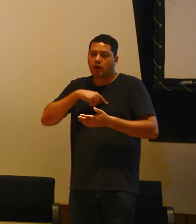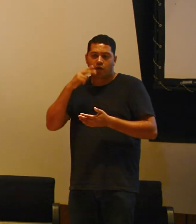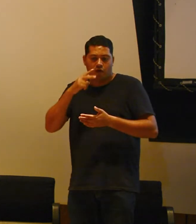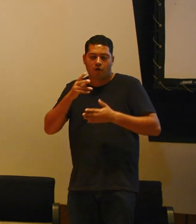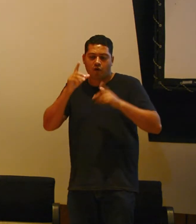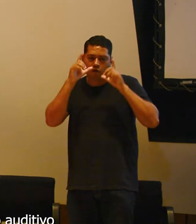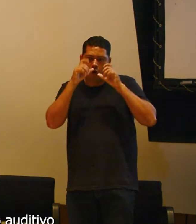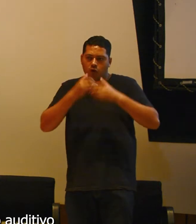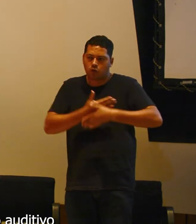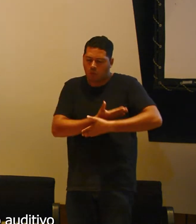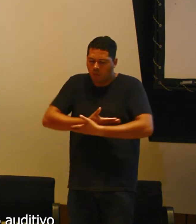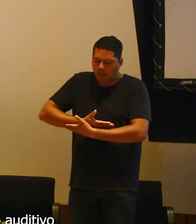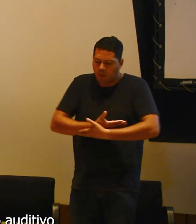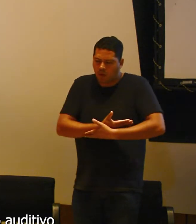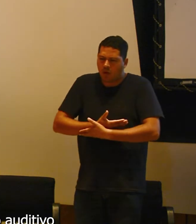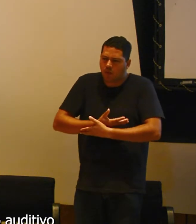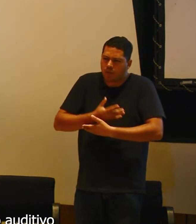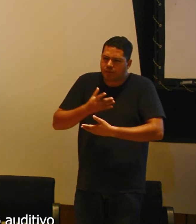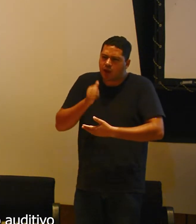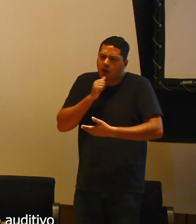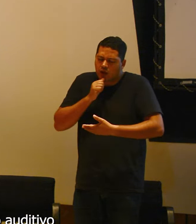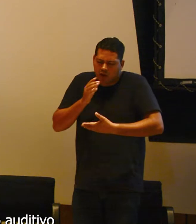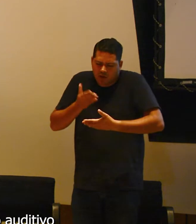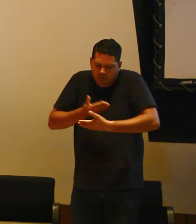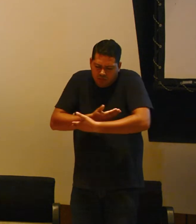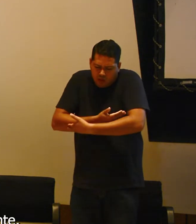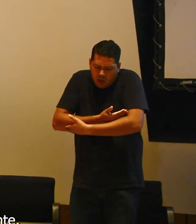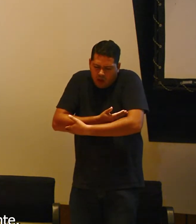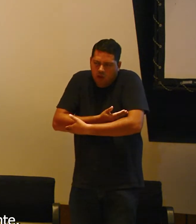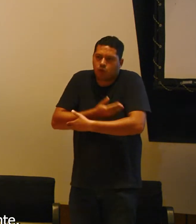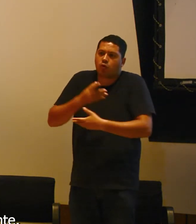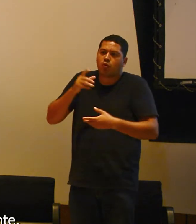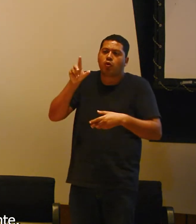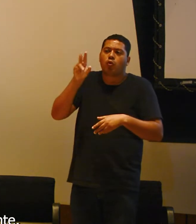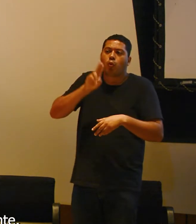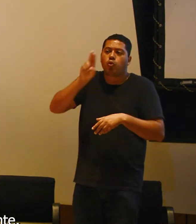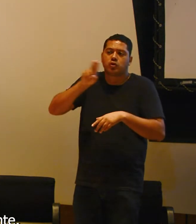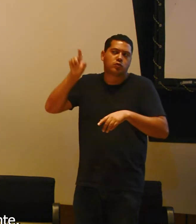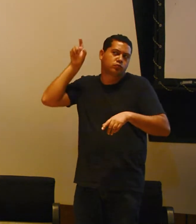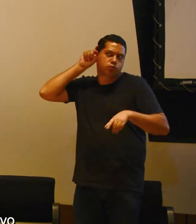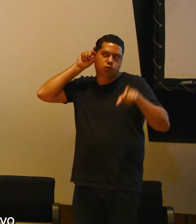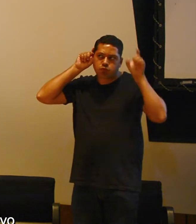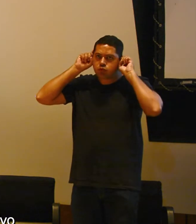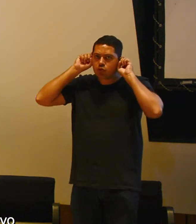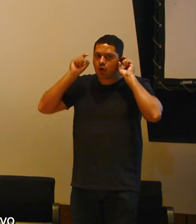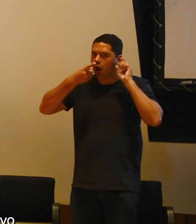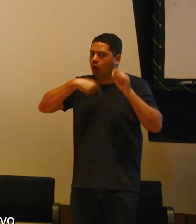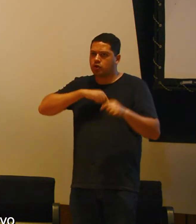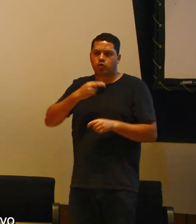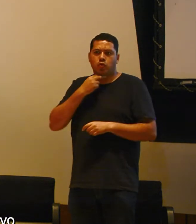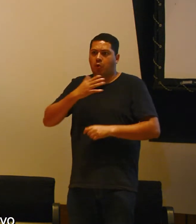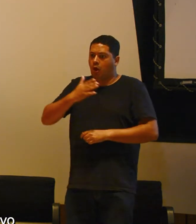bebê bem novinho, usando um aparelho auditivo nas duas orelhas, isso não deve chocar a gente, muito pelo contrário, isso tem que ser o